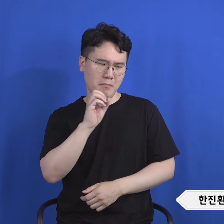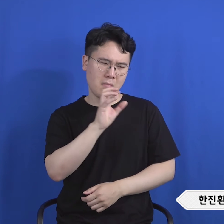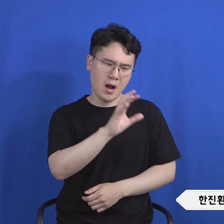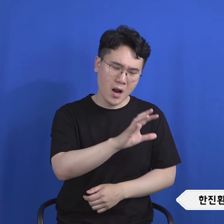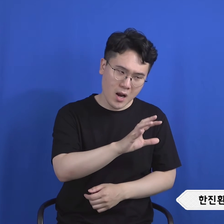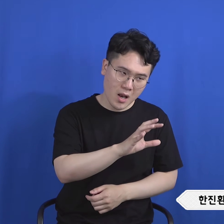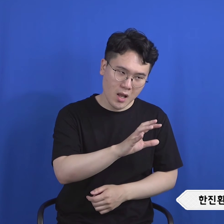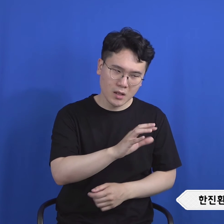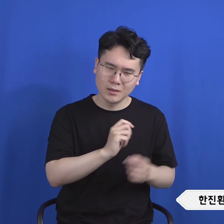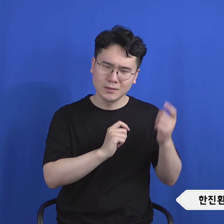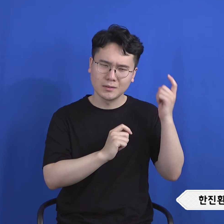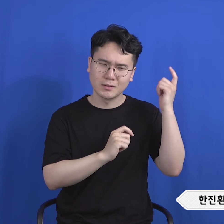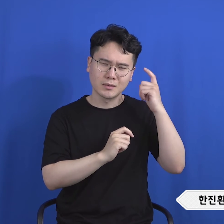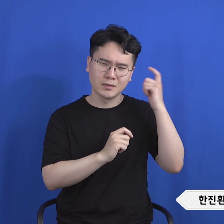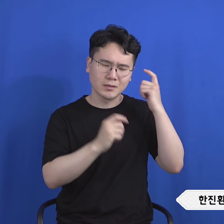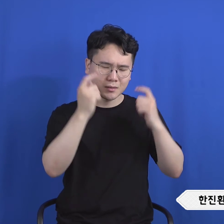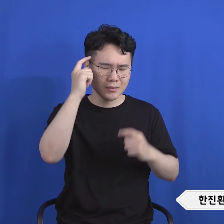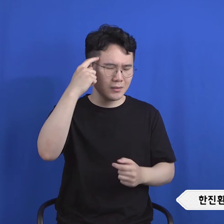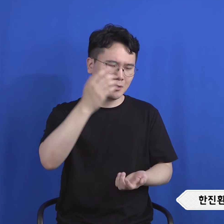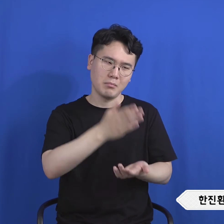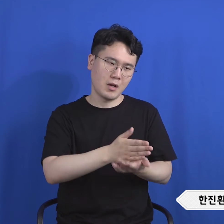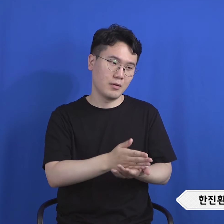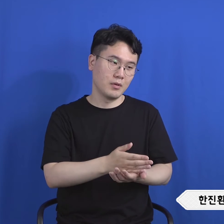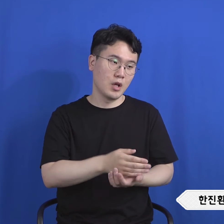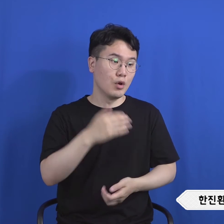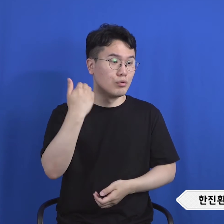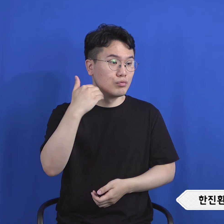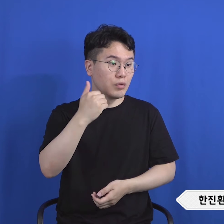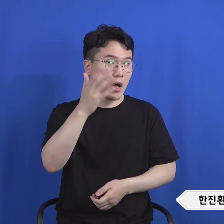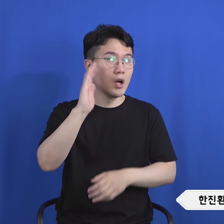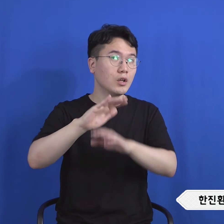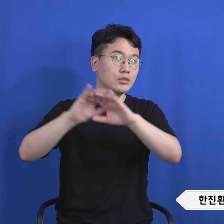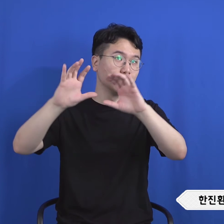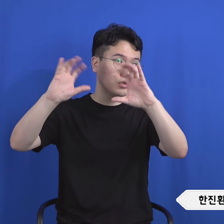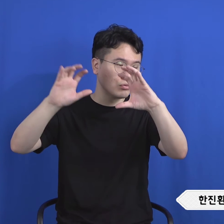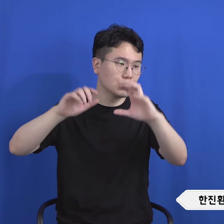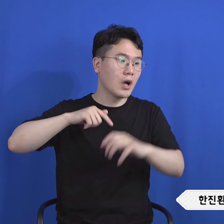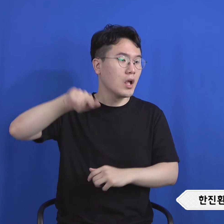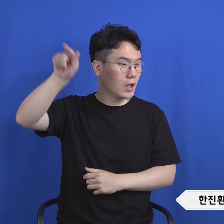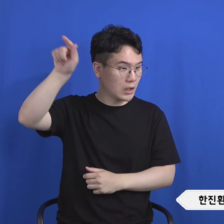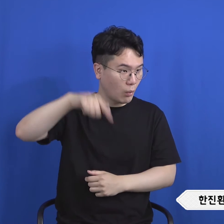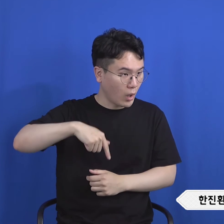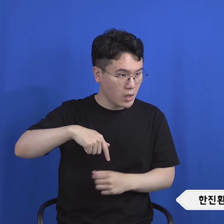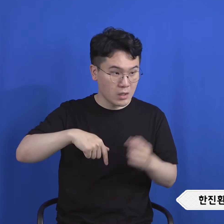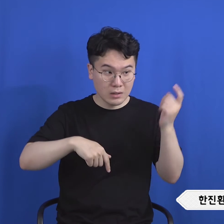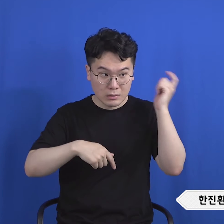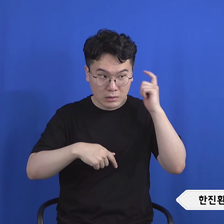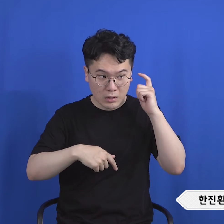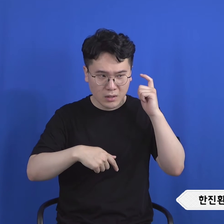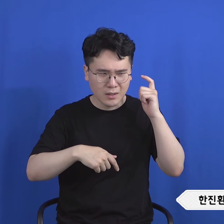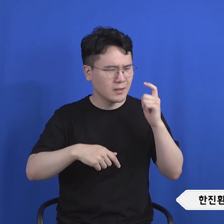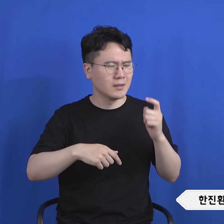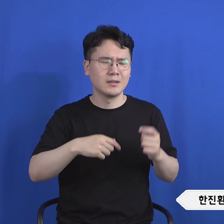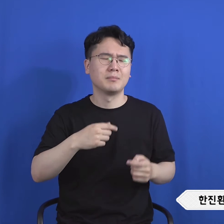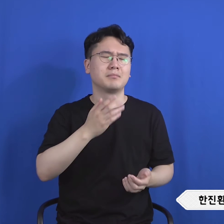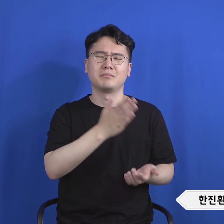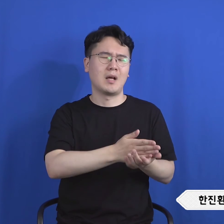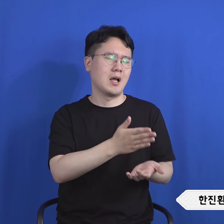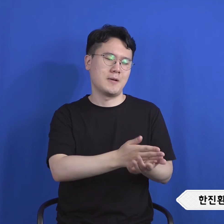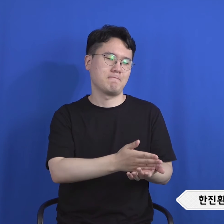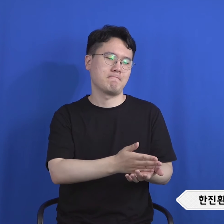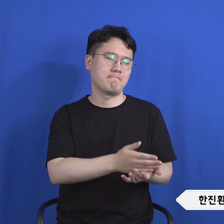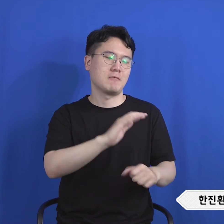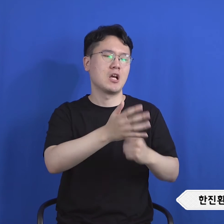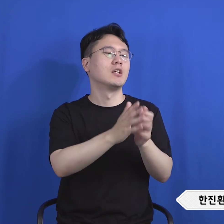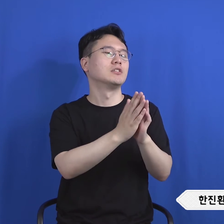마세요. 누가 천국 갔다 왔다더라 하는 그런 얘기도 들으려고 하지 마세요. 성경을